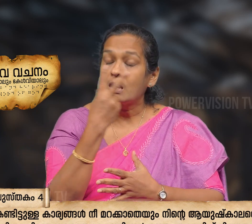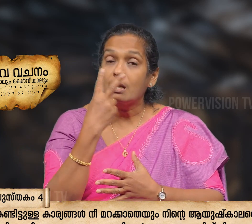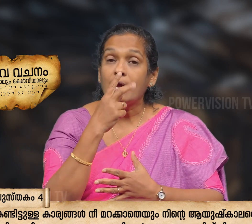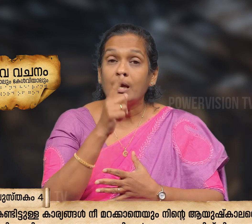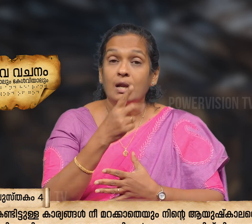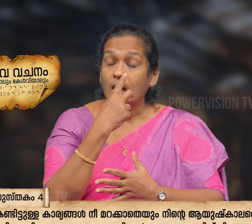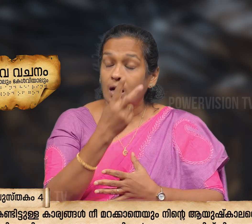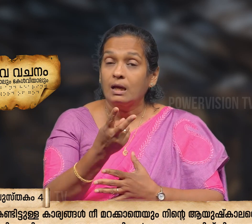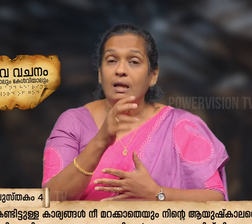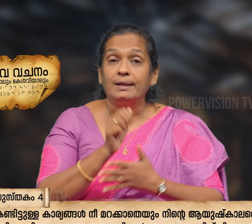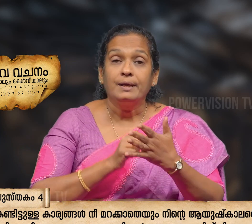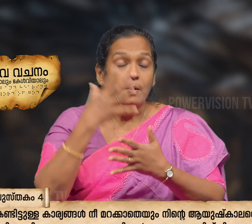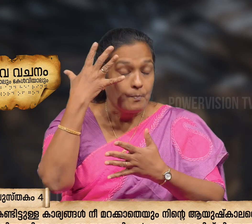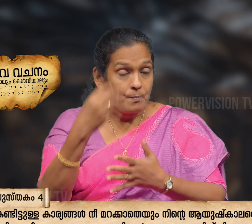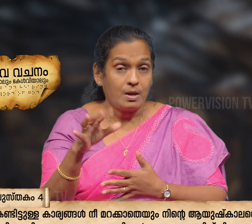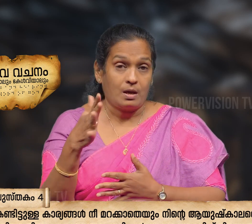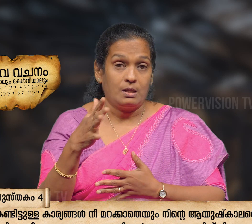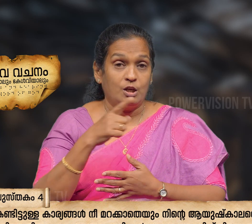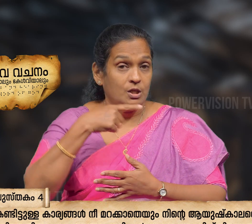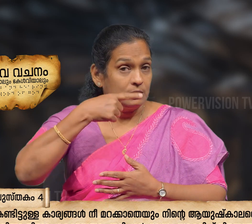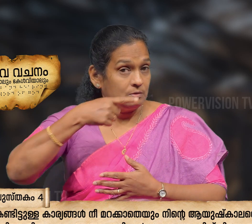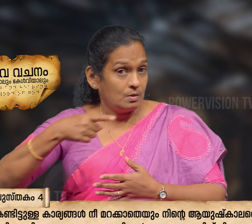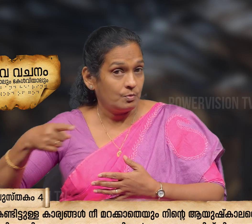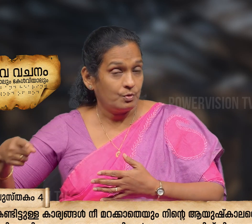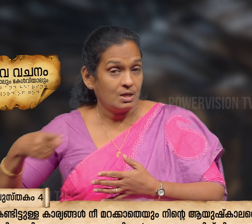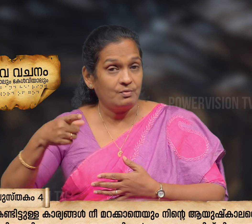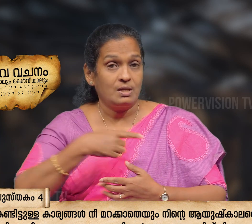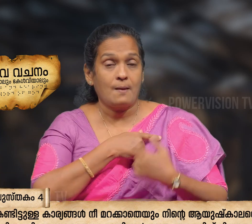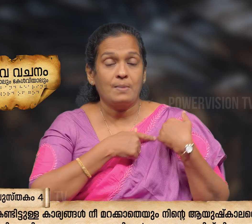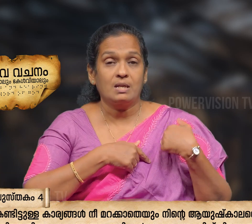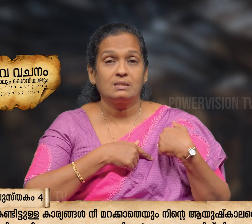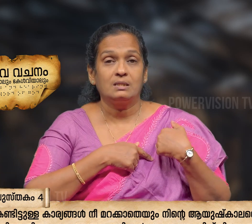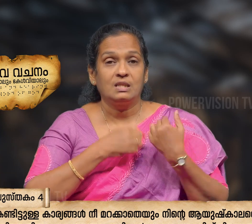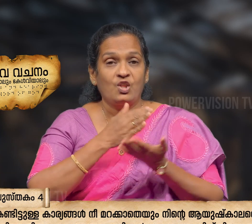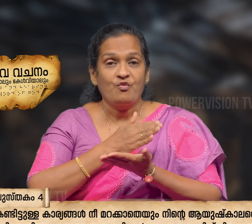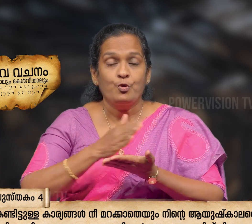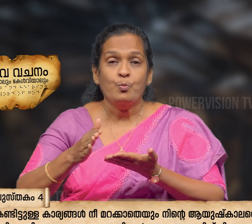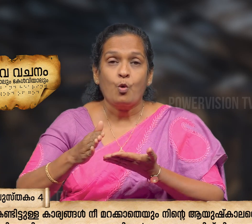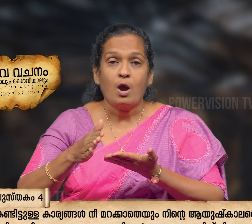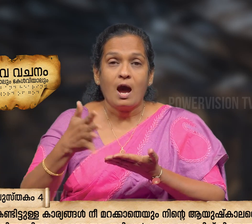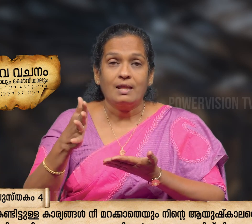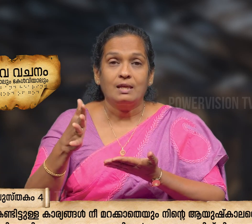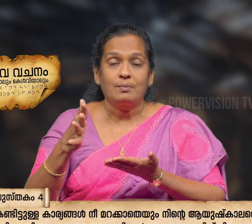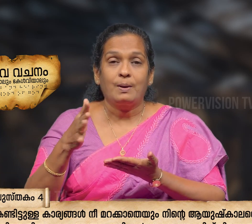മറക്കാതെയും നിന്റെ ആയുഷ്കാലത്തൊരിക്കലും അവ നിന്റെ മനസ്സിൽ നിന്ന് വിട്ടുപോകാതെയും ഇരിപ്പാൻ മാത്രം